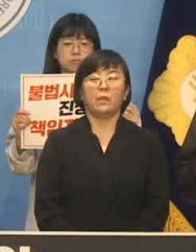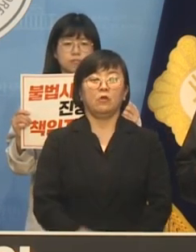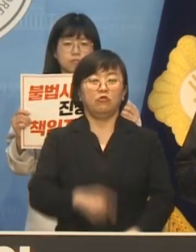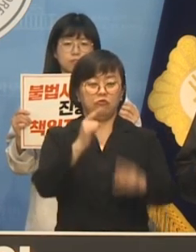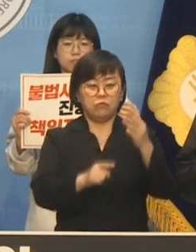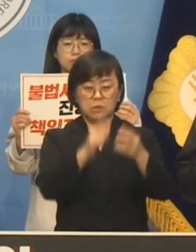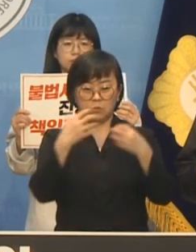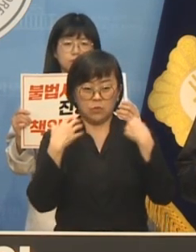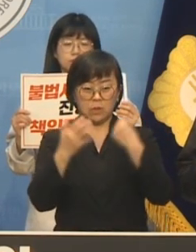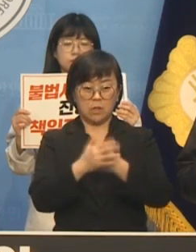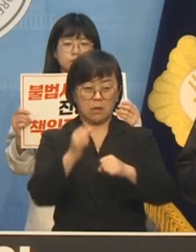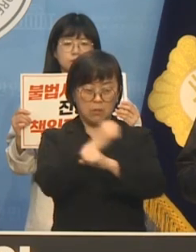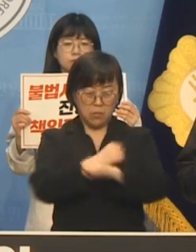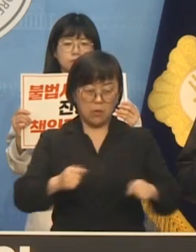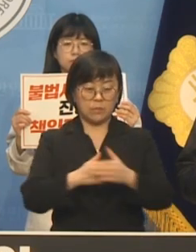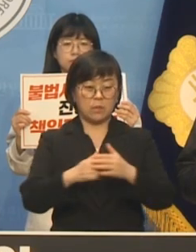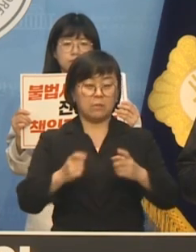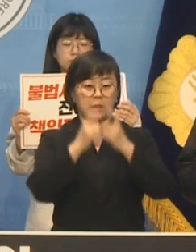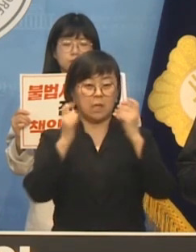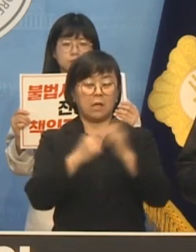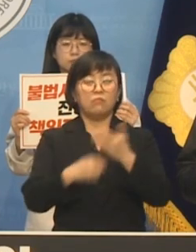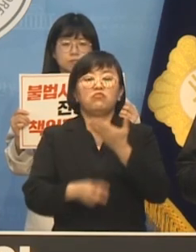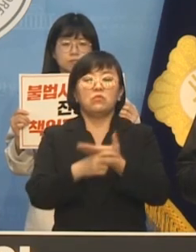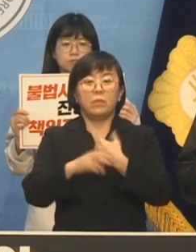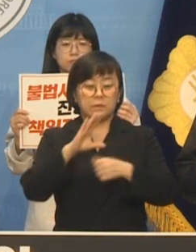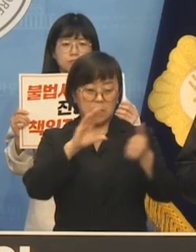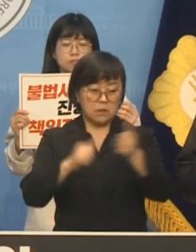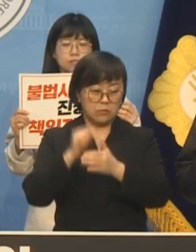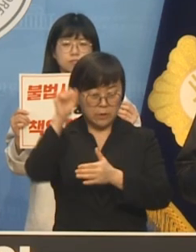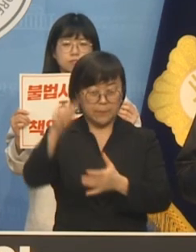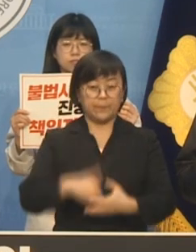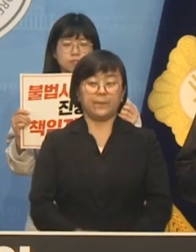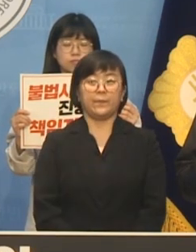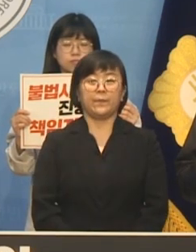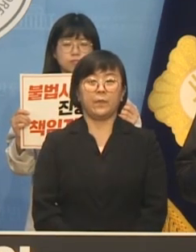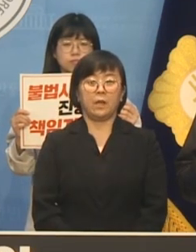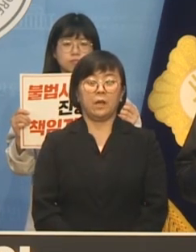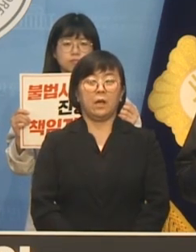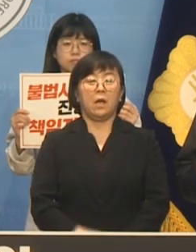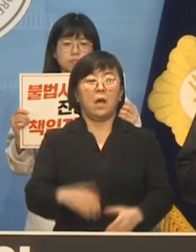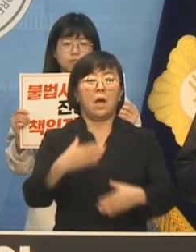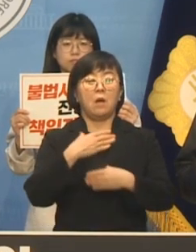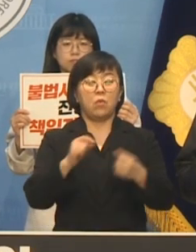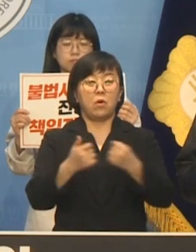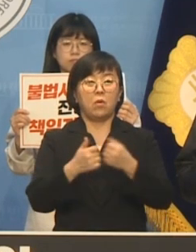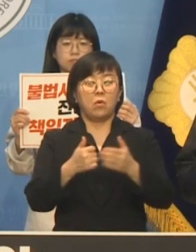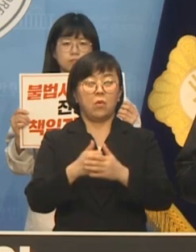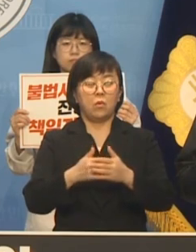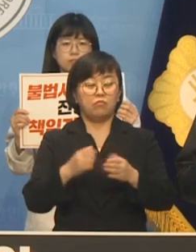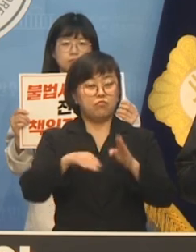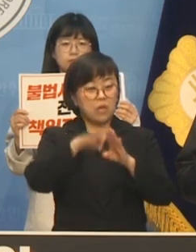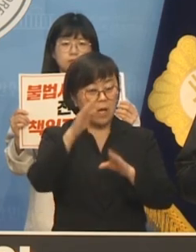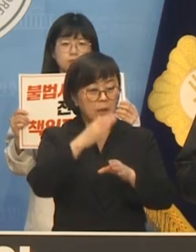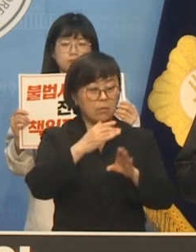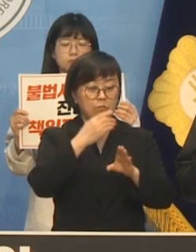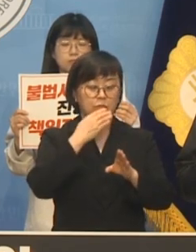윤석열 정권의 광범위한 민간인 불법 사찰을 규탄한다. 정권 안보용 공안몰이 시도